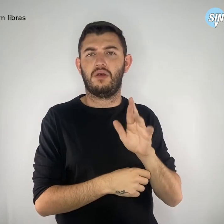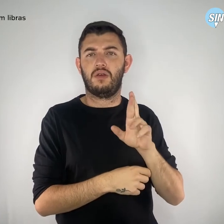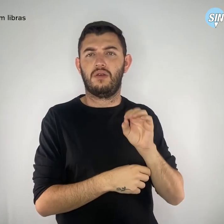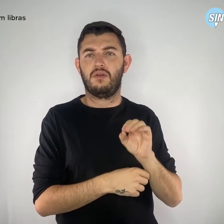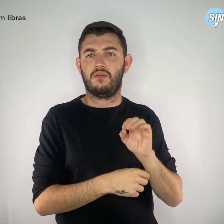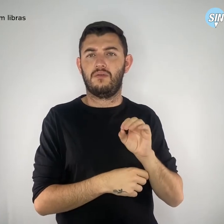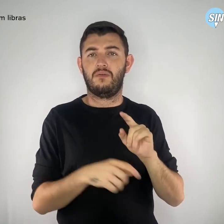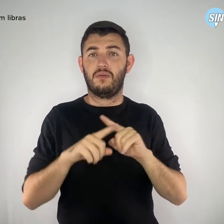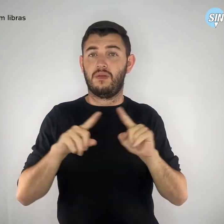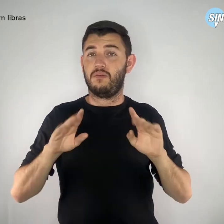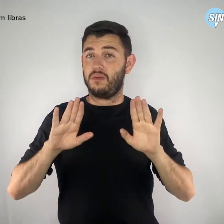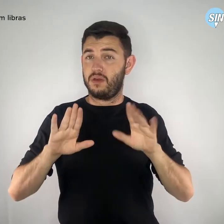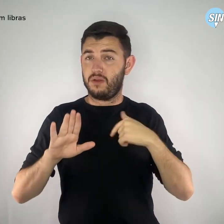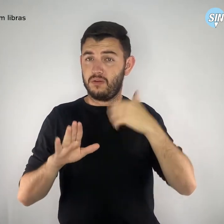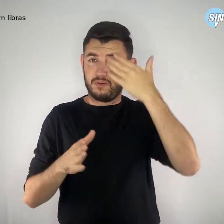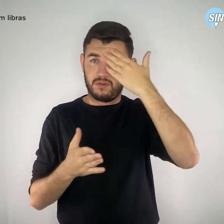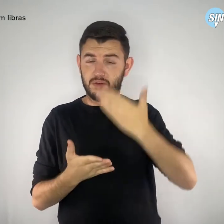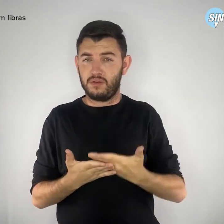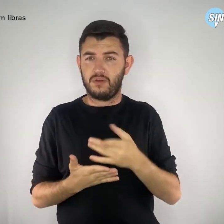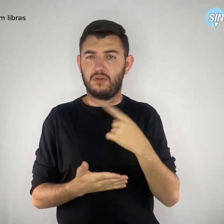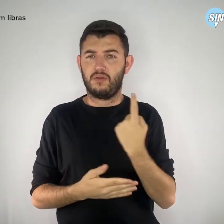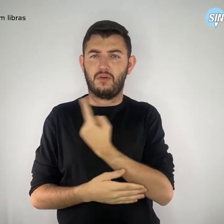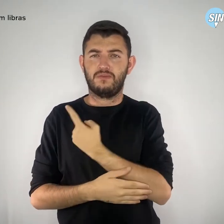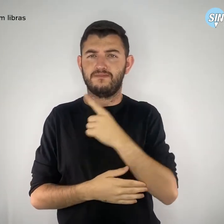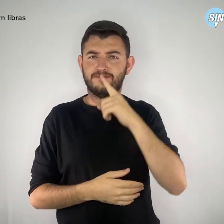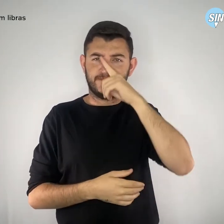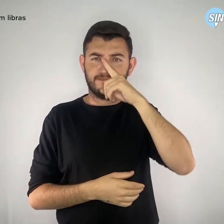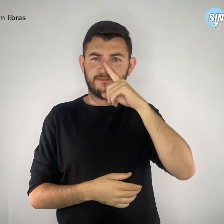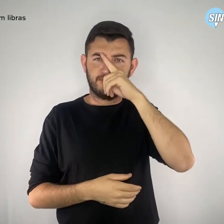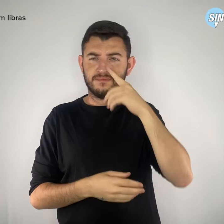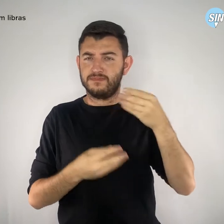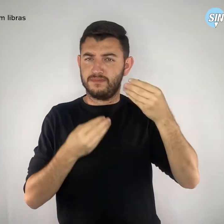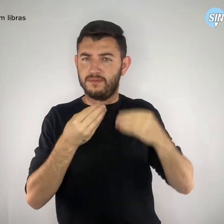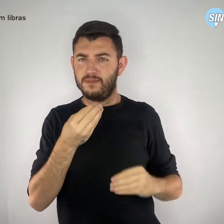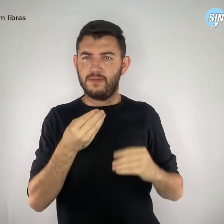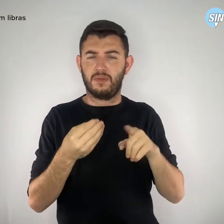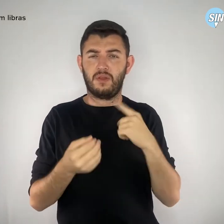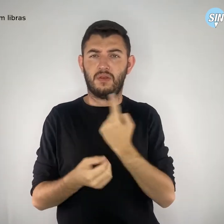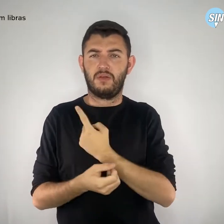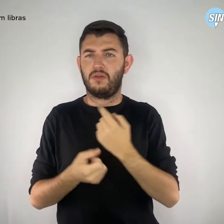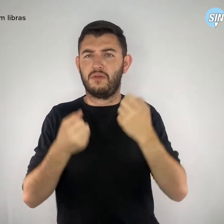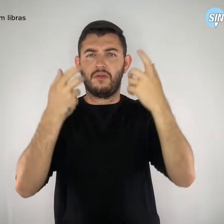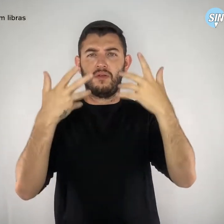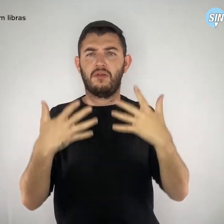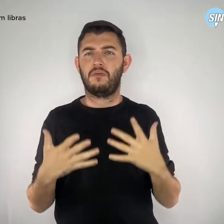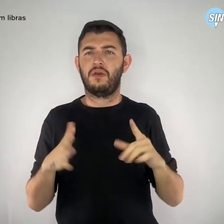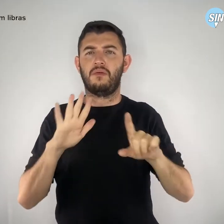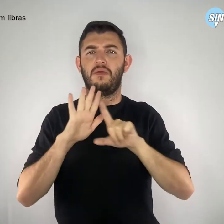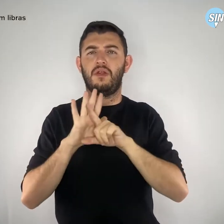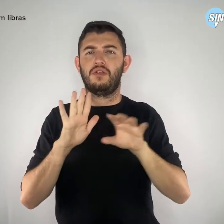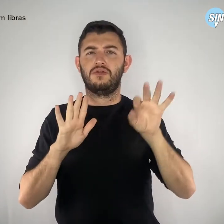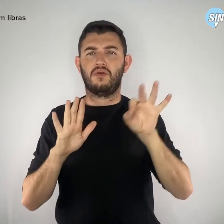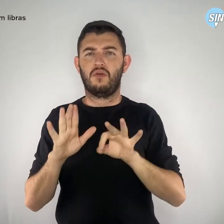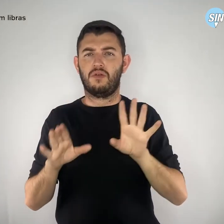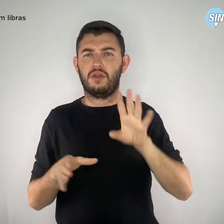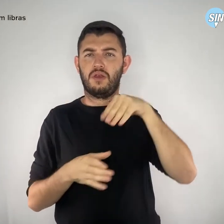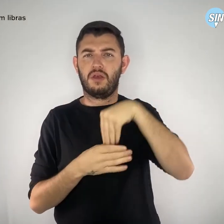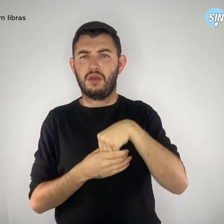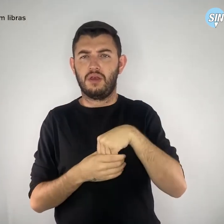de retrocesso, porque ainda não falamos em lei de cotas nas empresas privadas. E se a